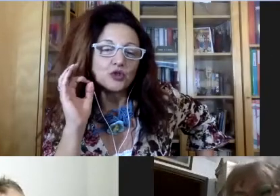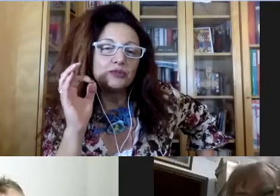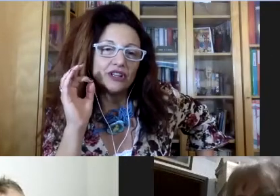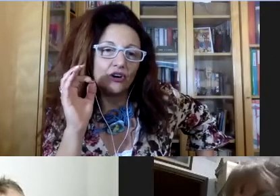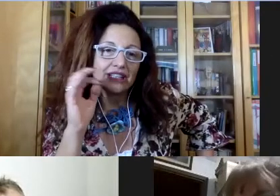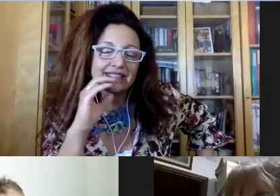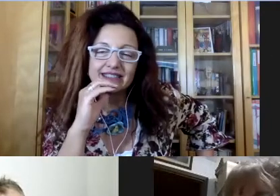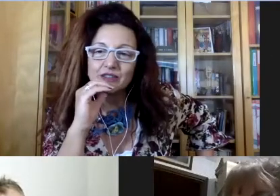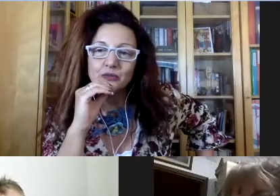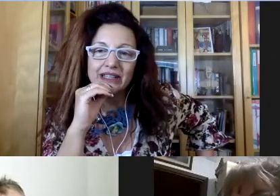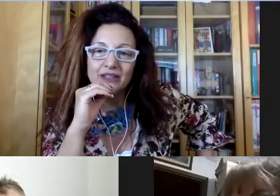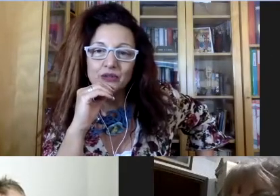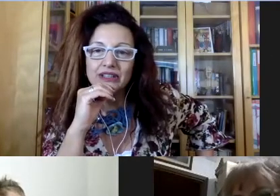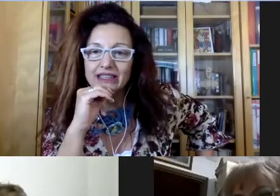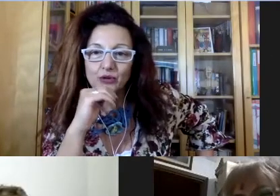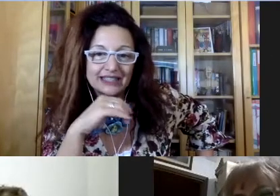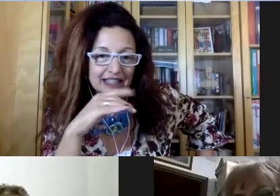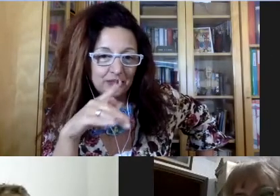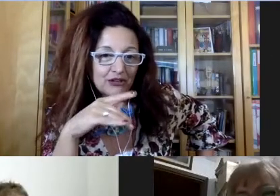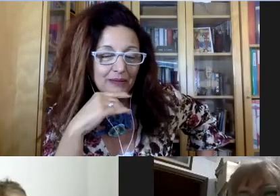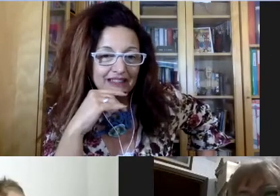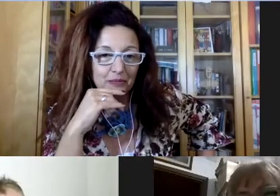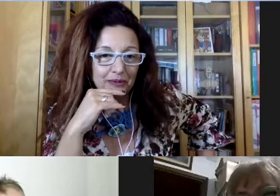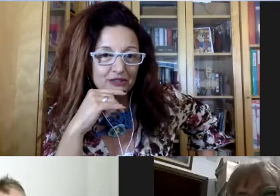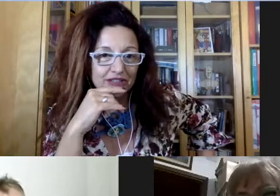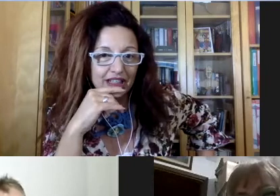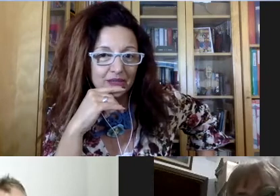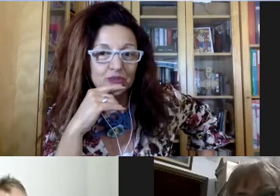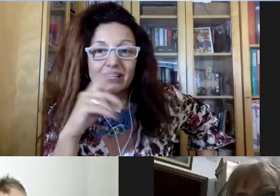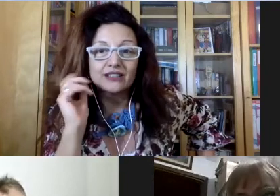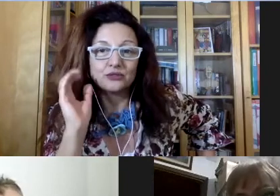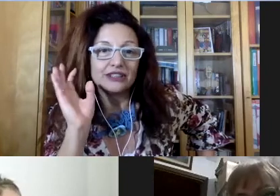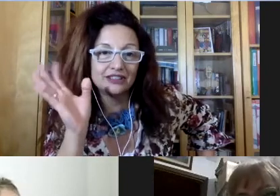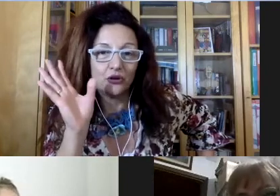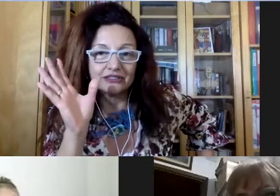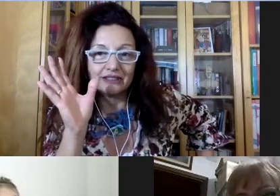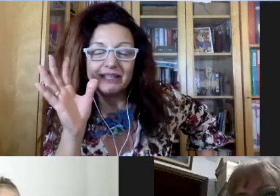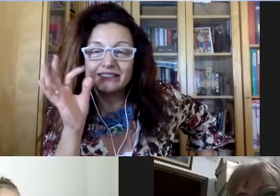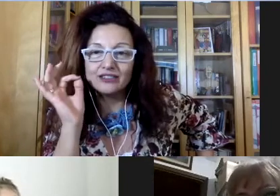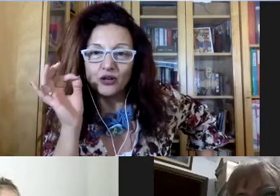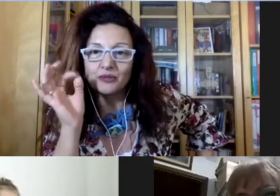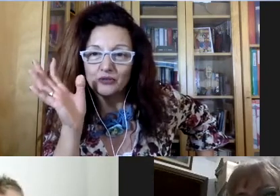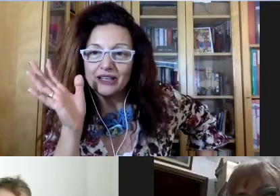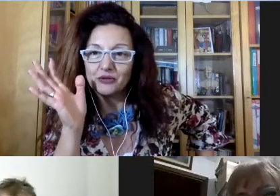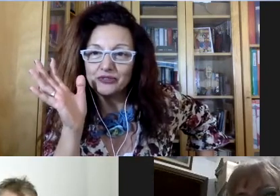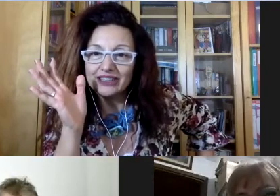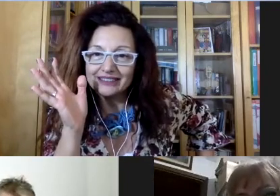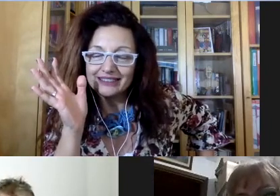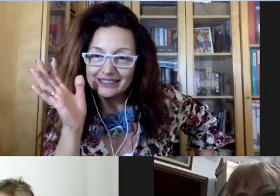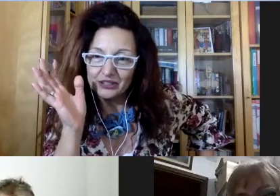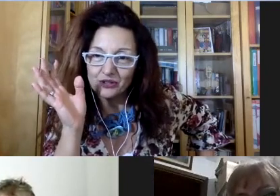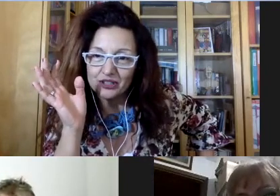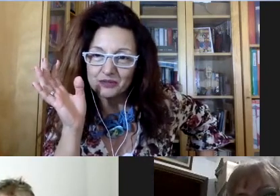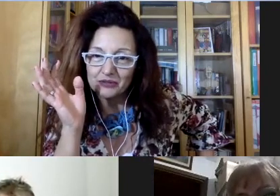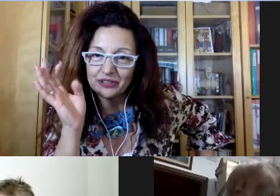Uno scoop di Loris, che siccome lui lavora sempre, non ha mai il tempo per ascoltare la musica, l'ascolta di notte. Mentre dorme lui ha le cuffiette.